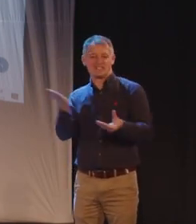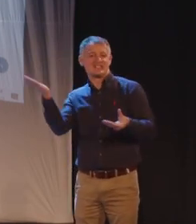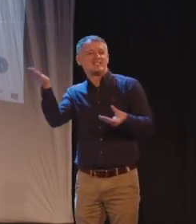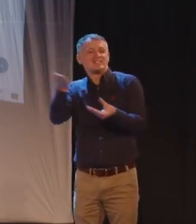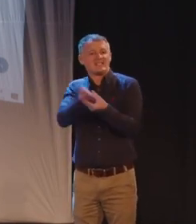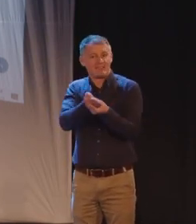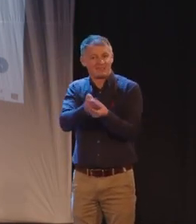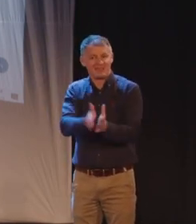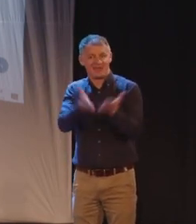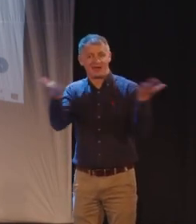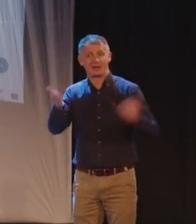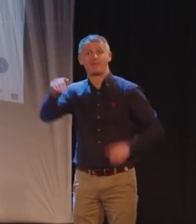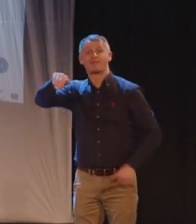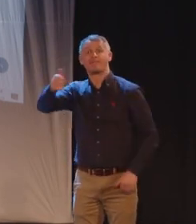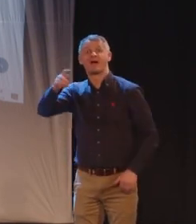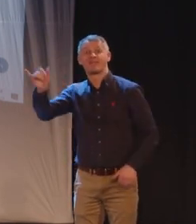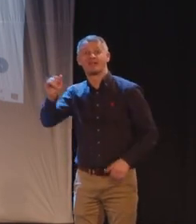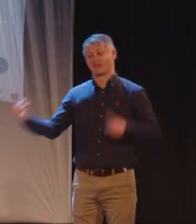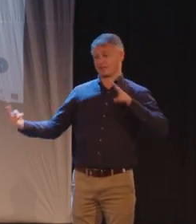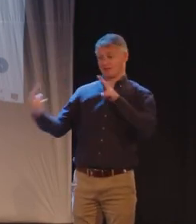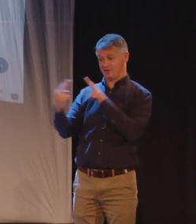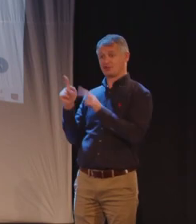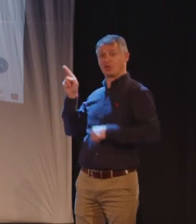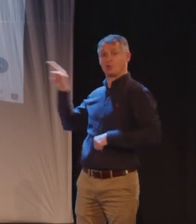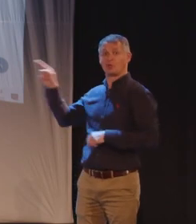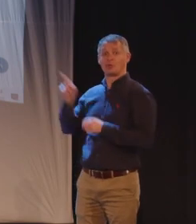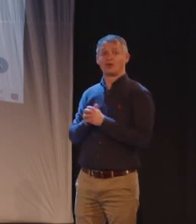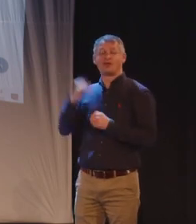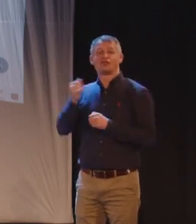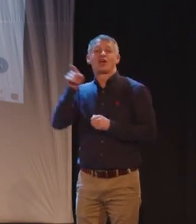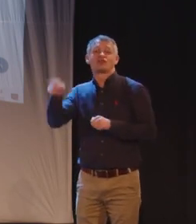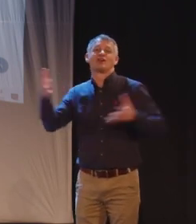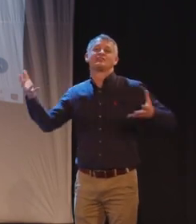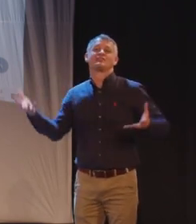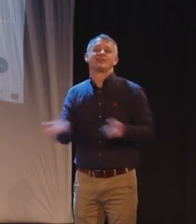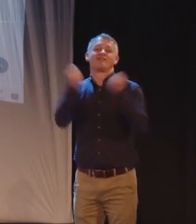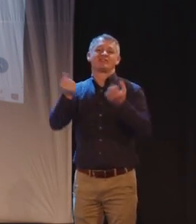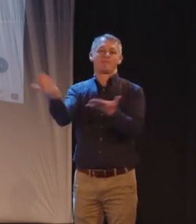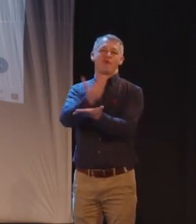Matei se întâlnește cu Black Bolt și astfel salvează povestea.